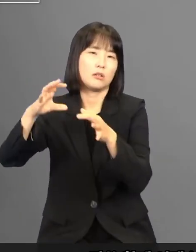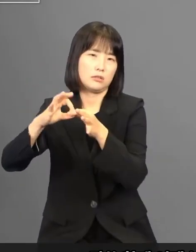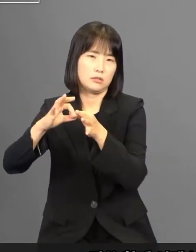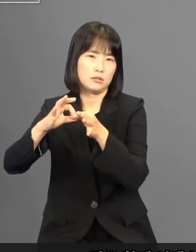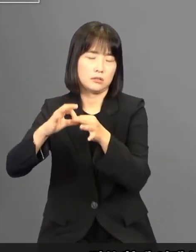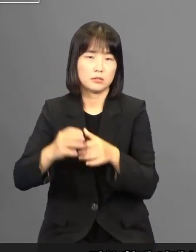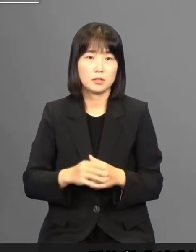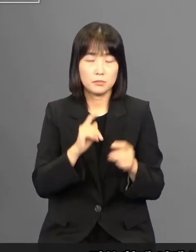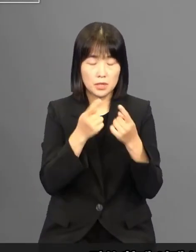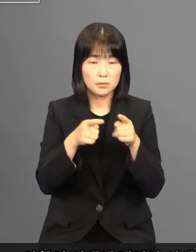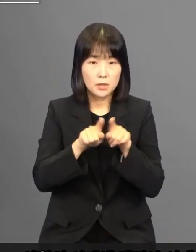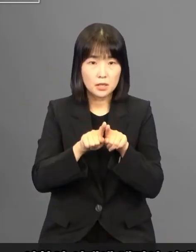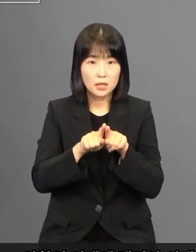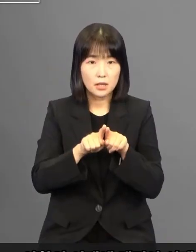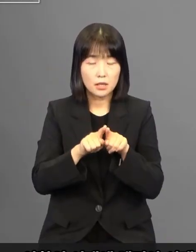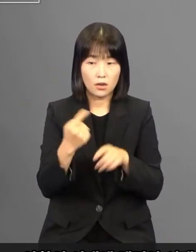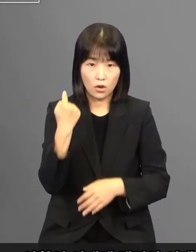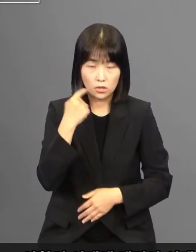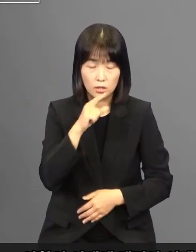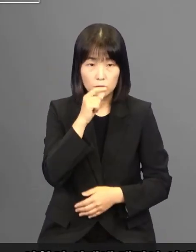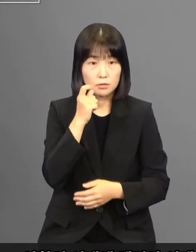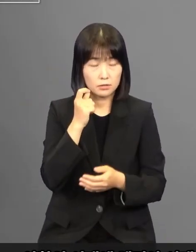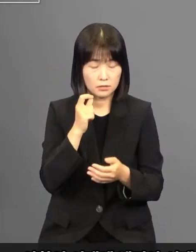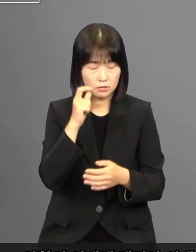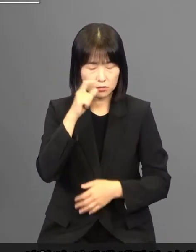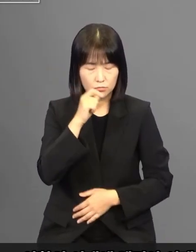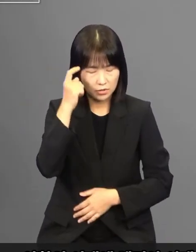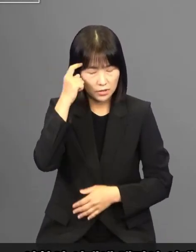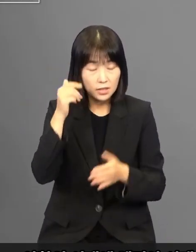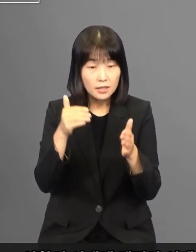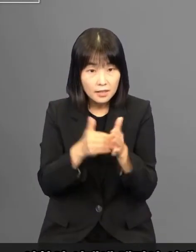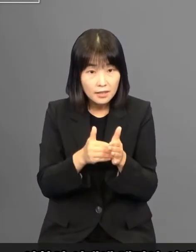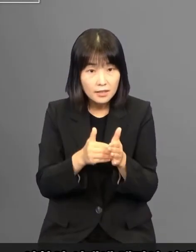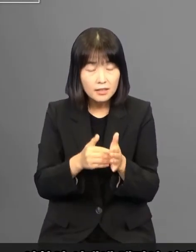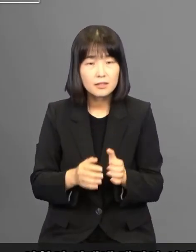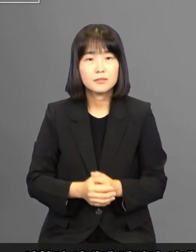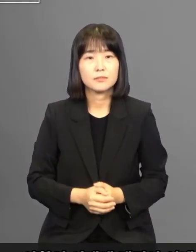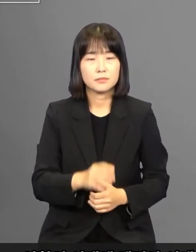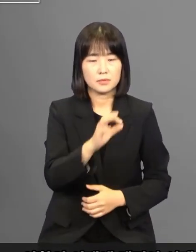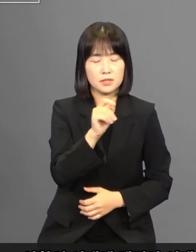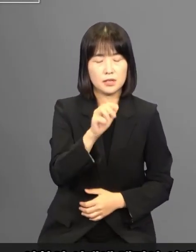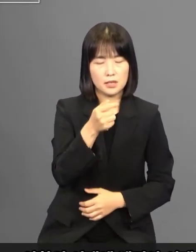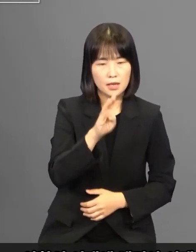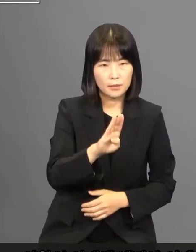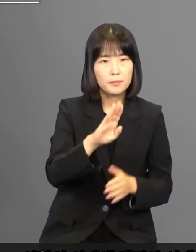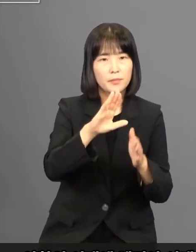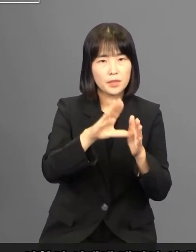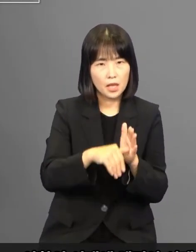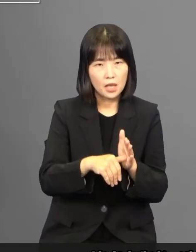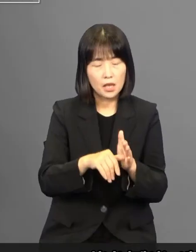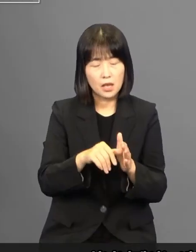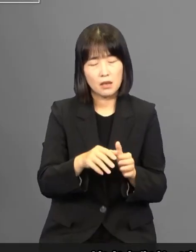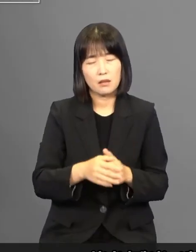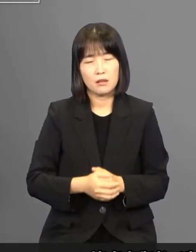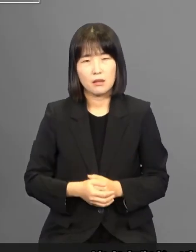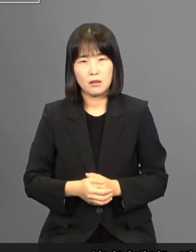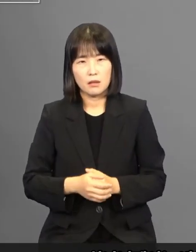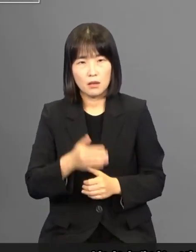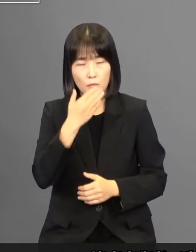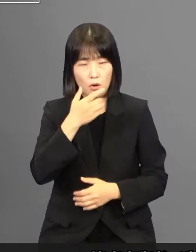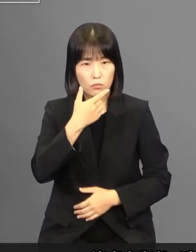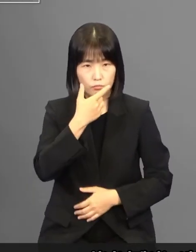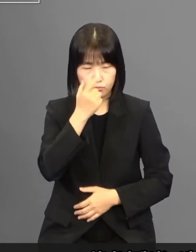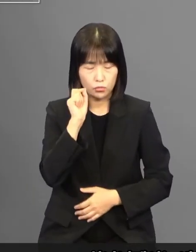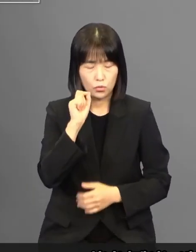혹시 묵상하셨습니까? 아합의 시대에 엘리야 시대에 기근이 들어서 비가 오지 않습니다. 하나님께서는 바로